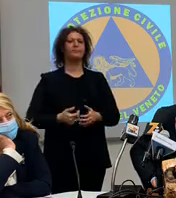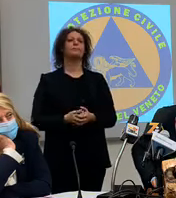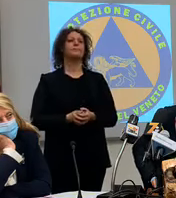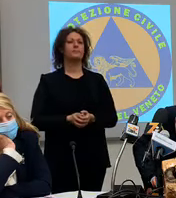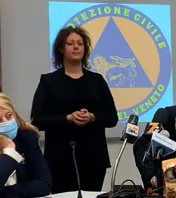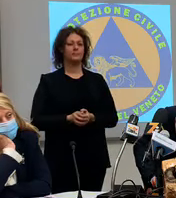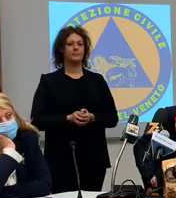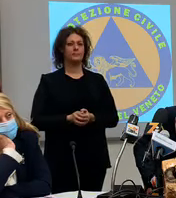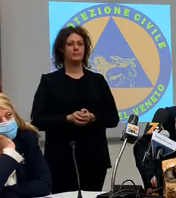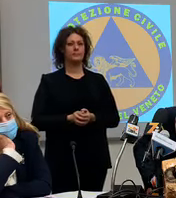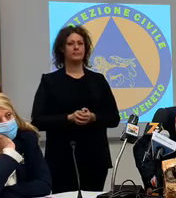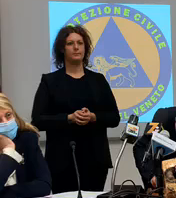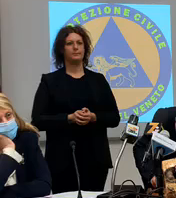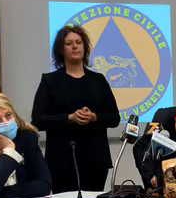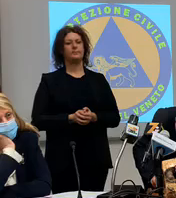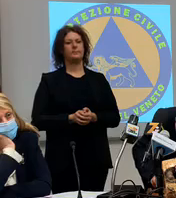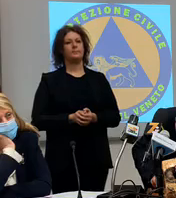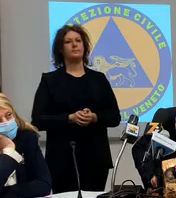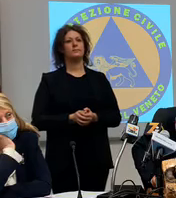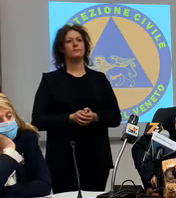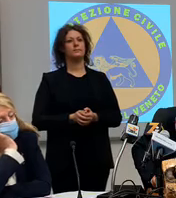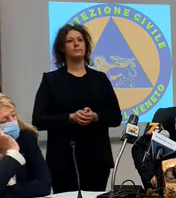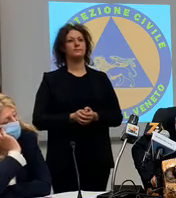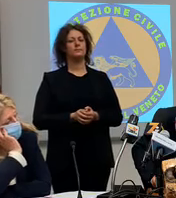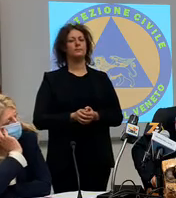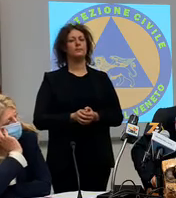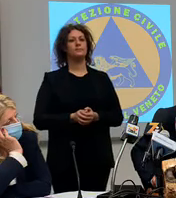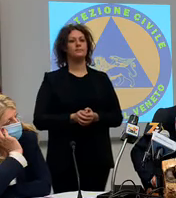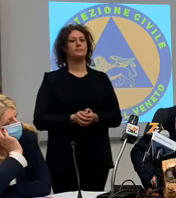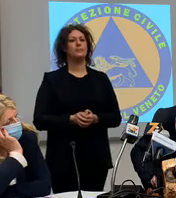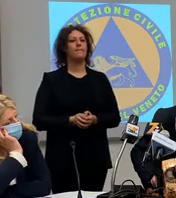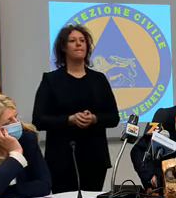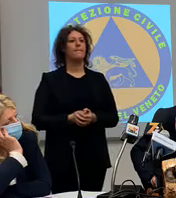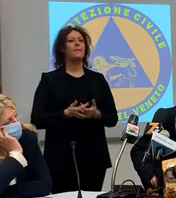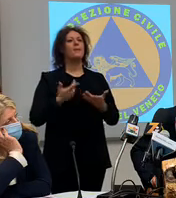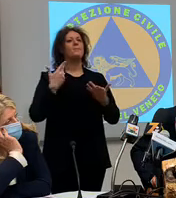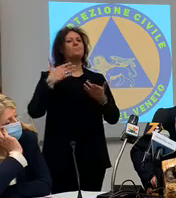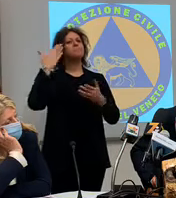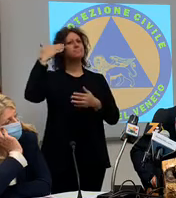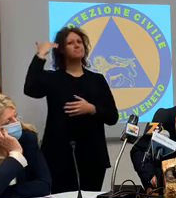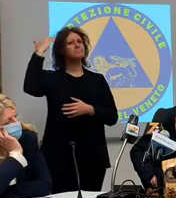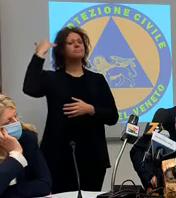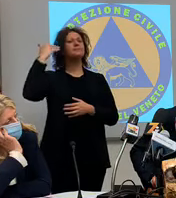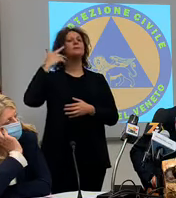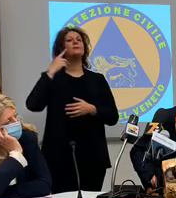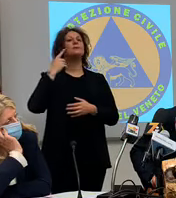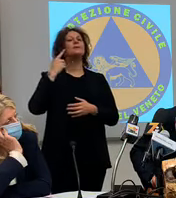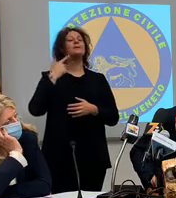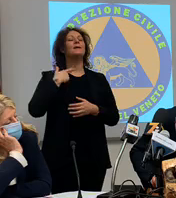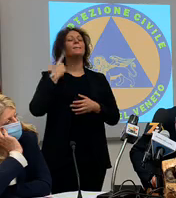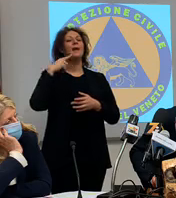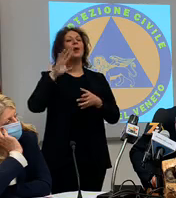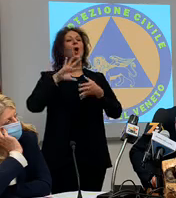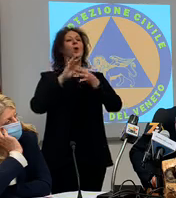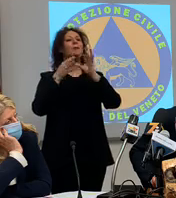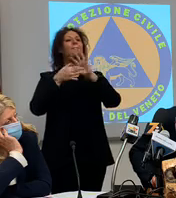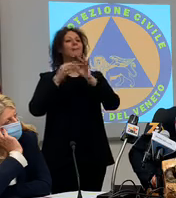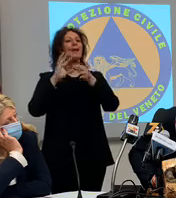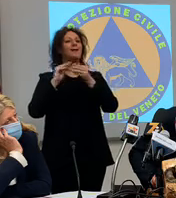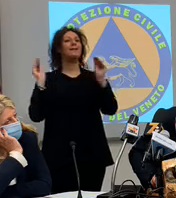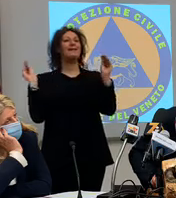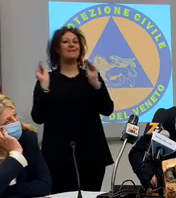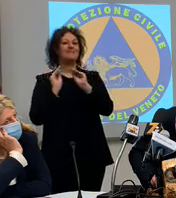dire cè è stata una ipotesi di candidatura voi forse non la ricordate qualche anno fa delle Olimpiadi Invernali Che